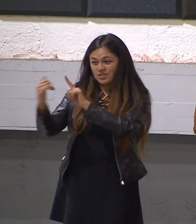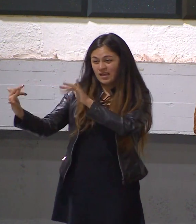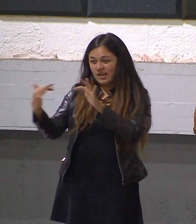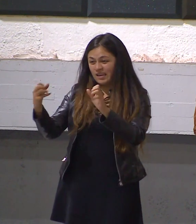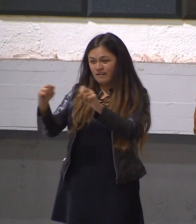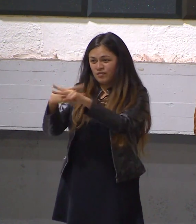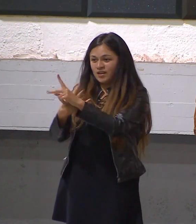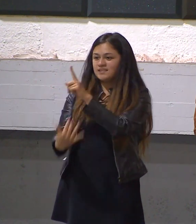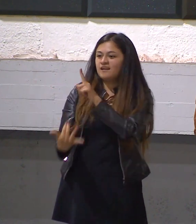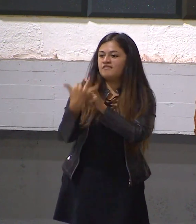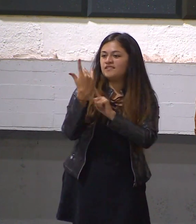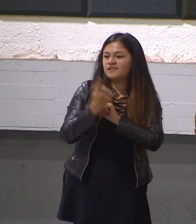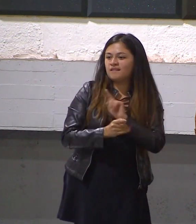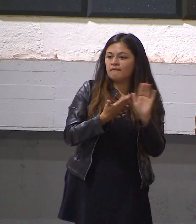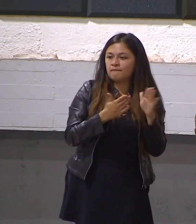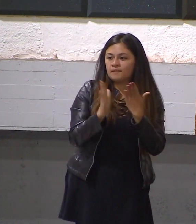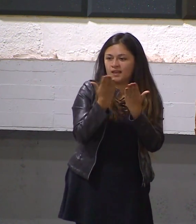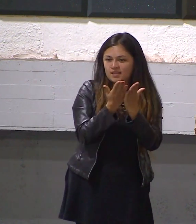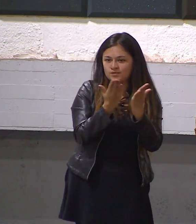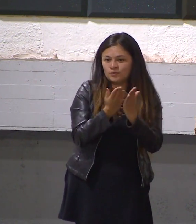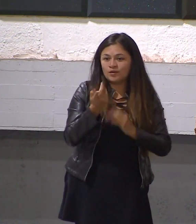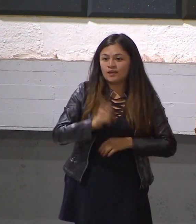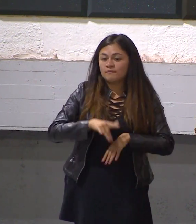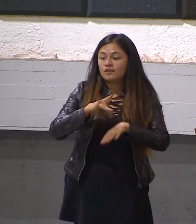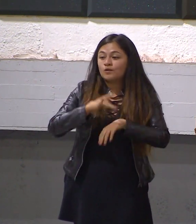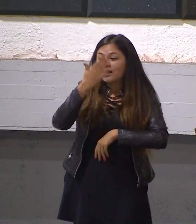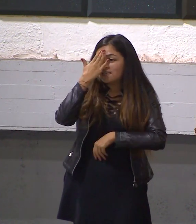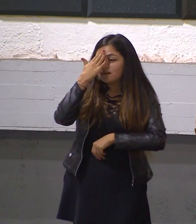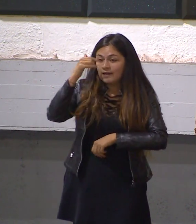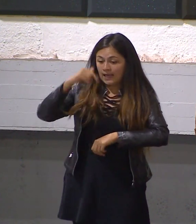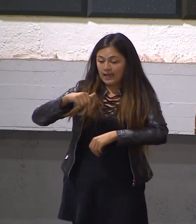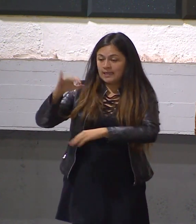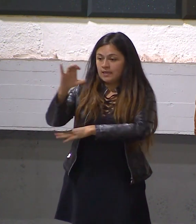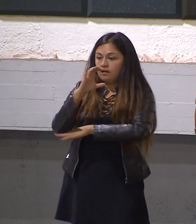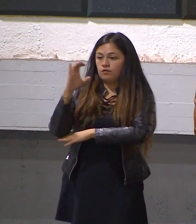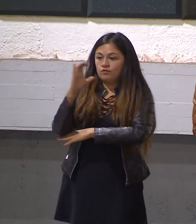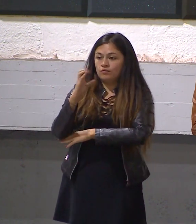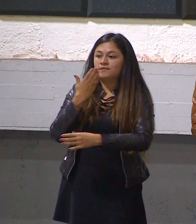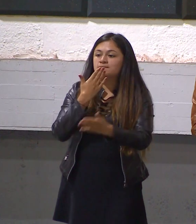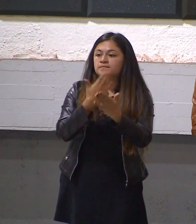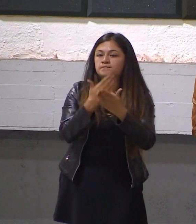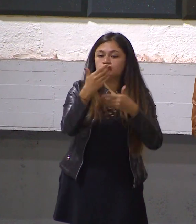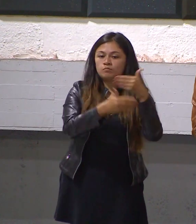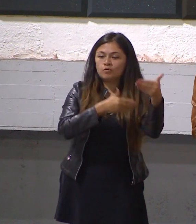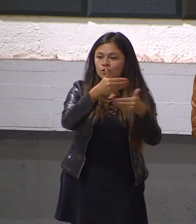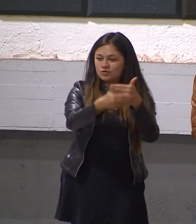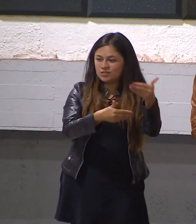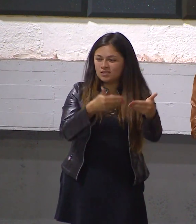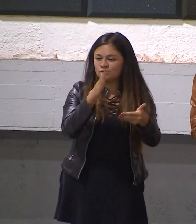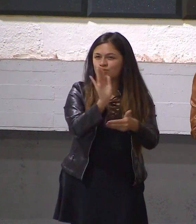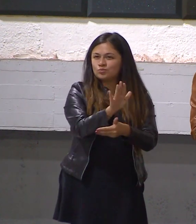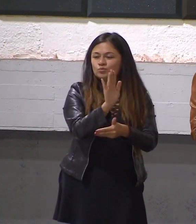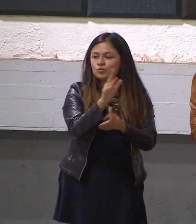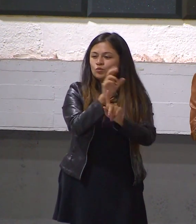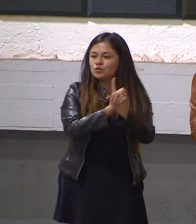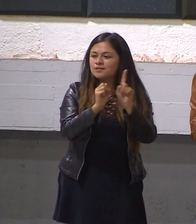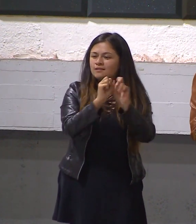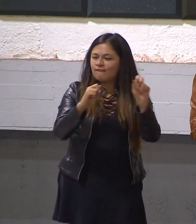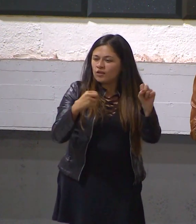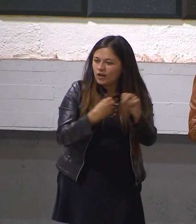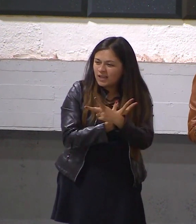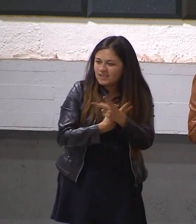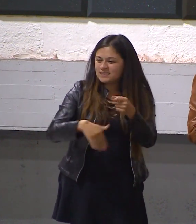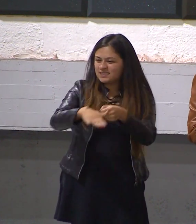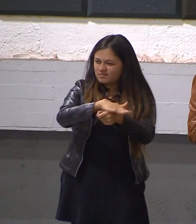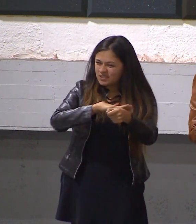que tenemos que tener en cuenta que en colombia principalmente gracias a ese proceso precisamente de violencia que